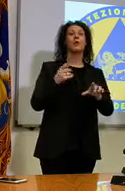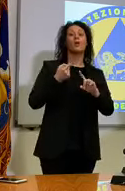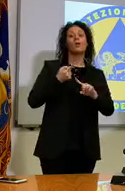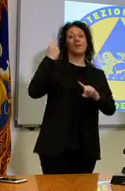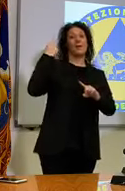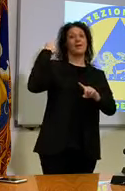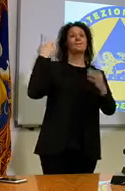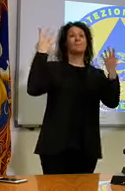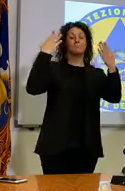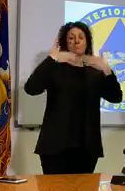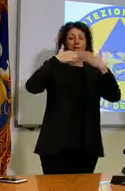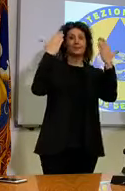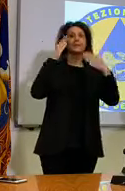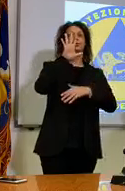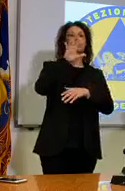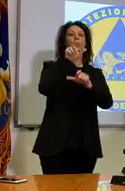mattina.